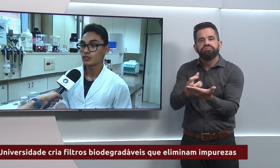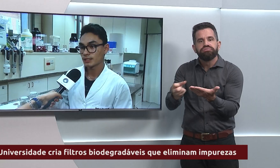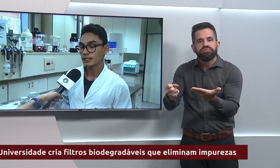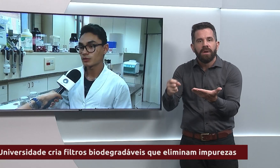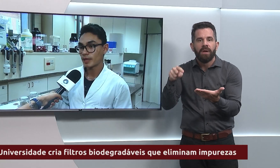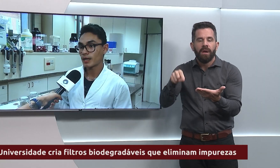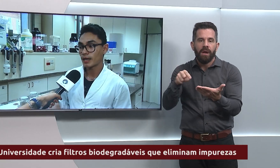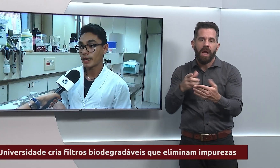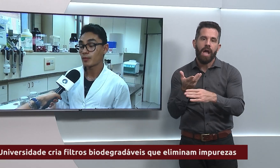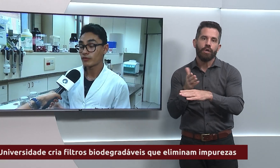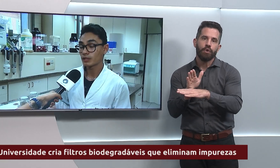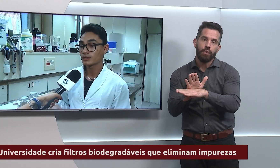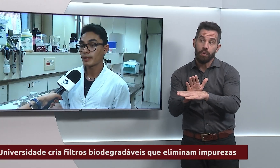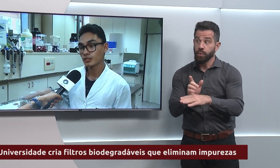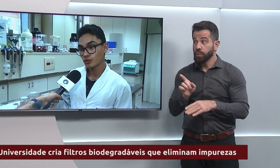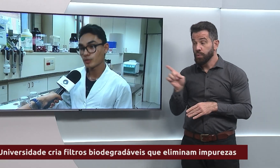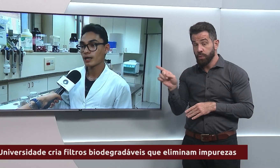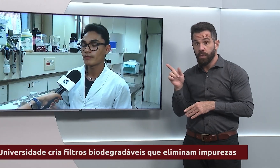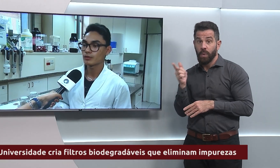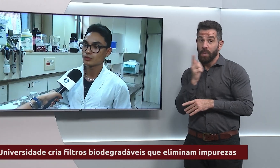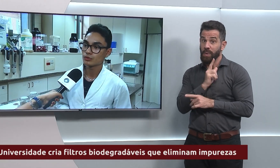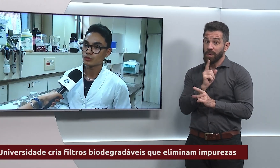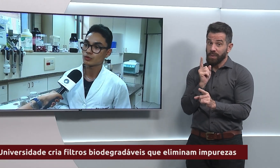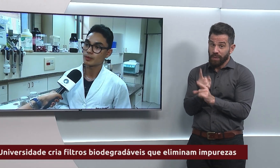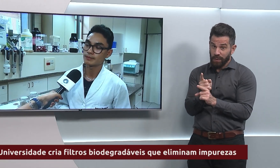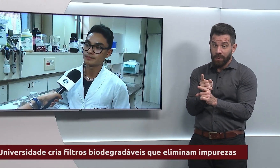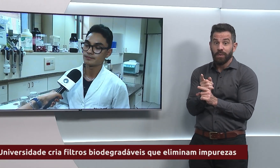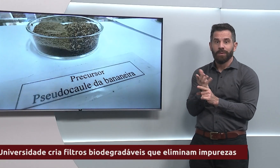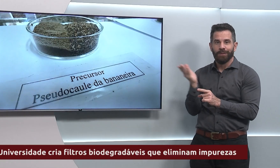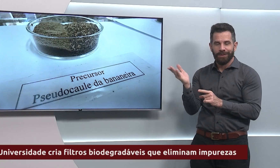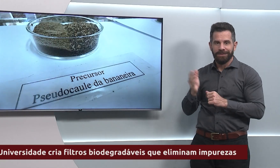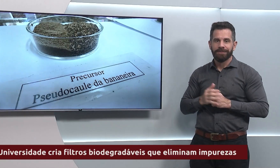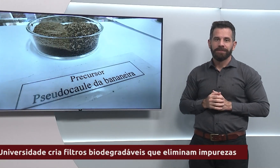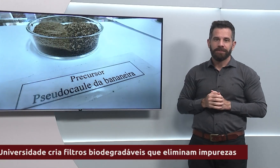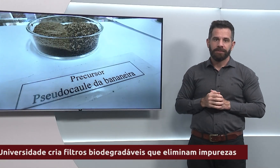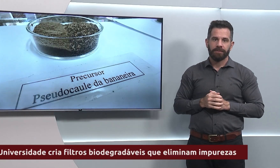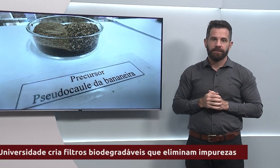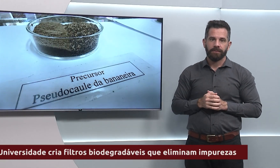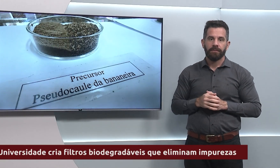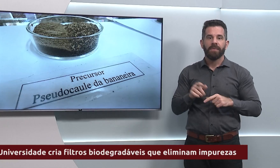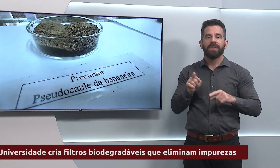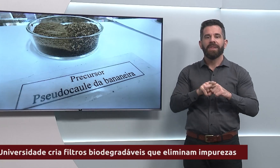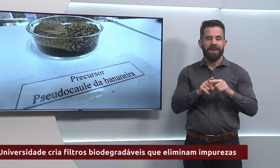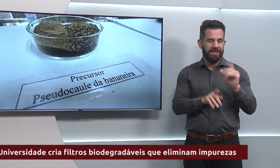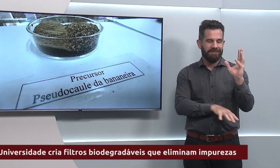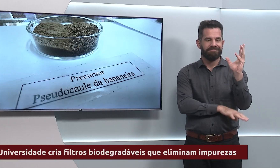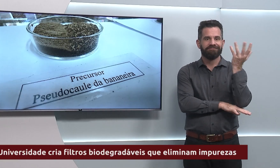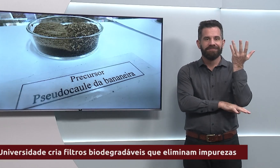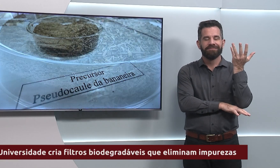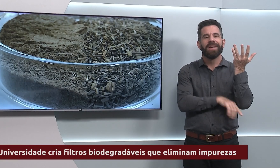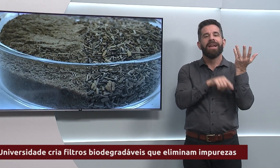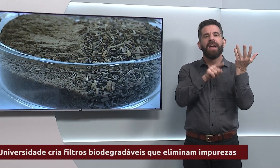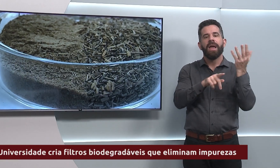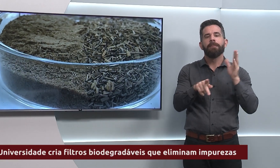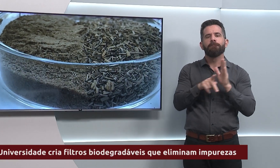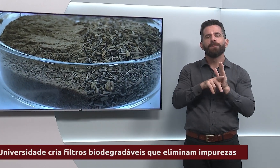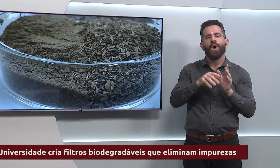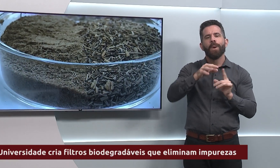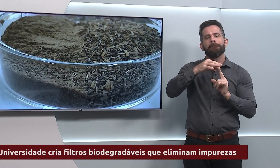utilizando para removê-los a partir do biocarvão do tucumã. O tronco da bananeira, que é sempre descartado, também se mostrou promissor.